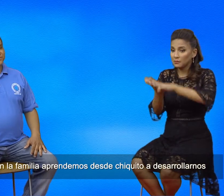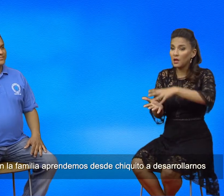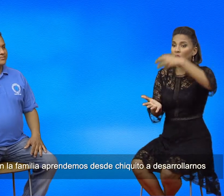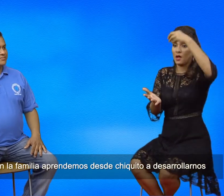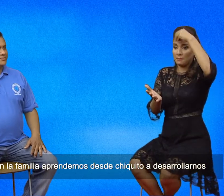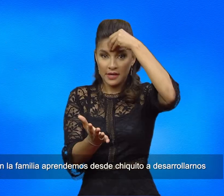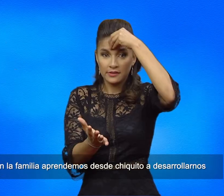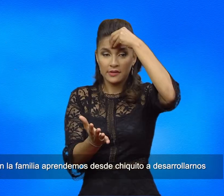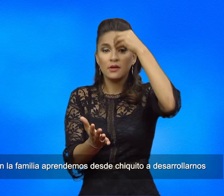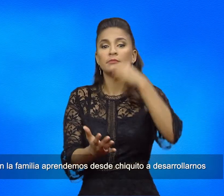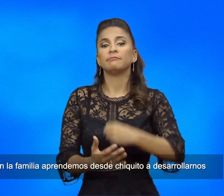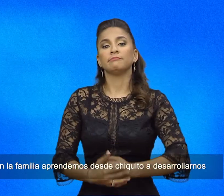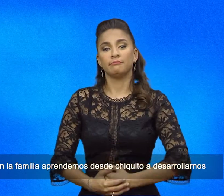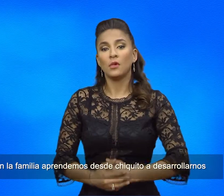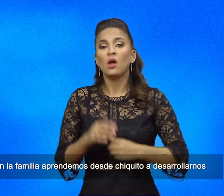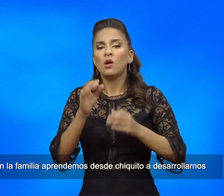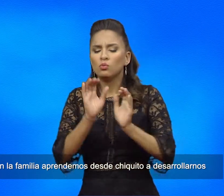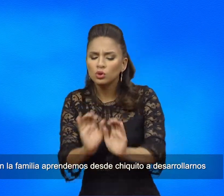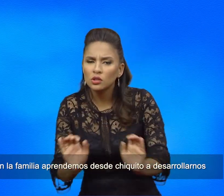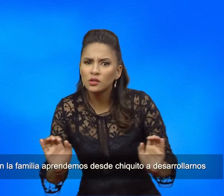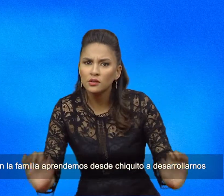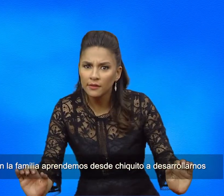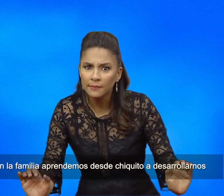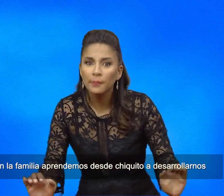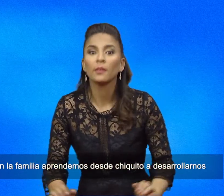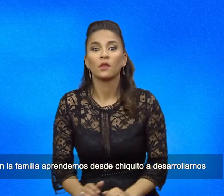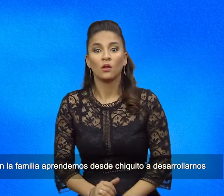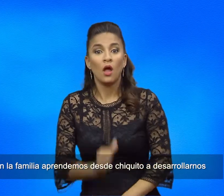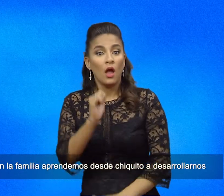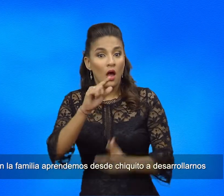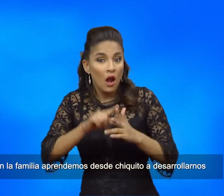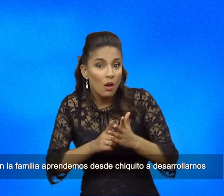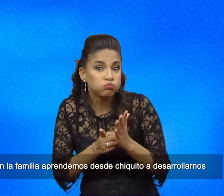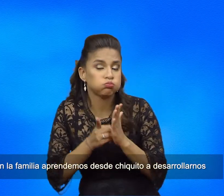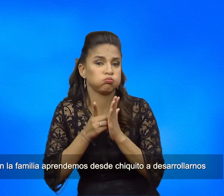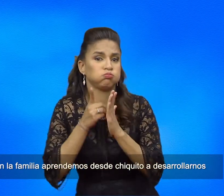porque la familia aprendemos desde chiquito a desarrollarnos